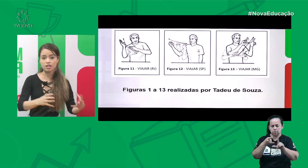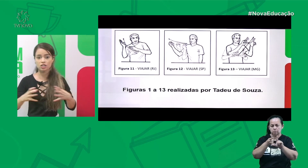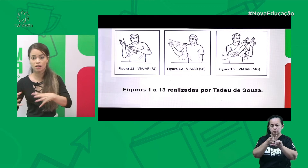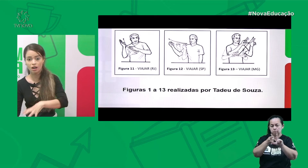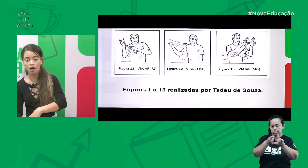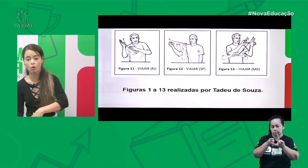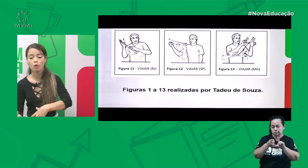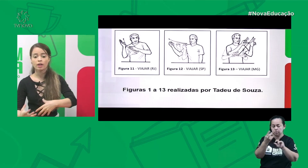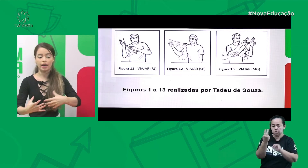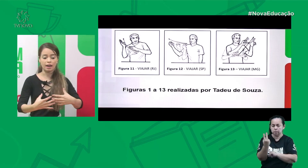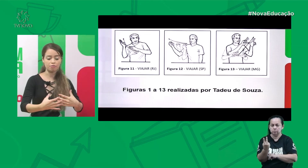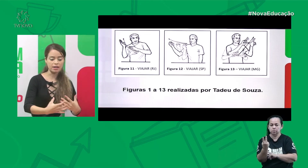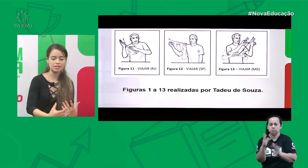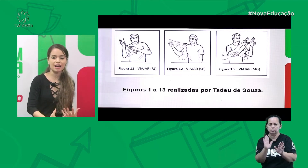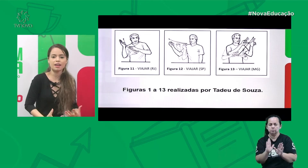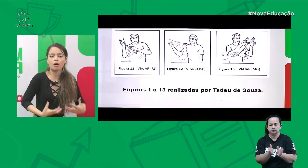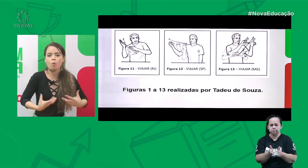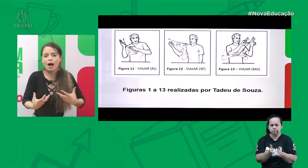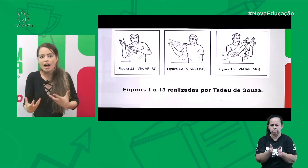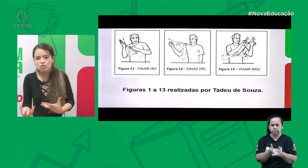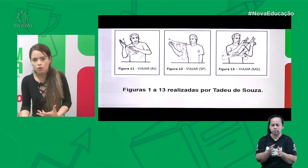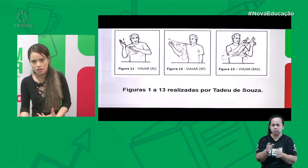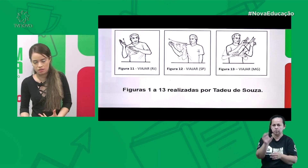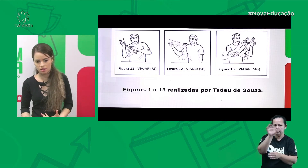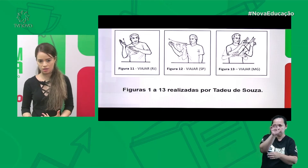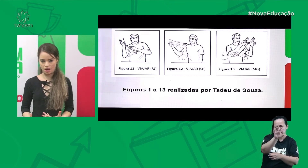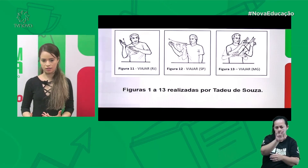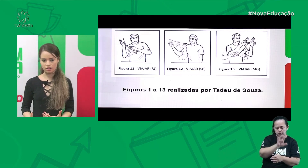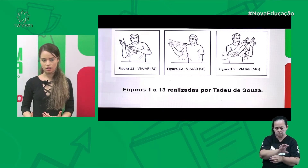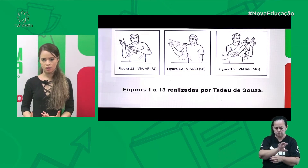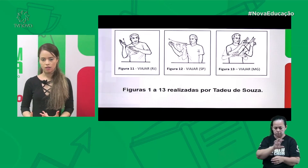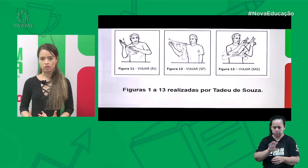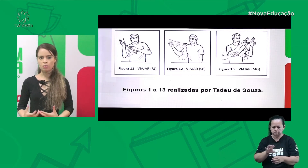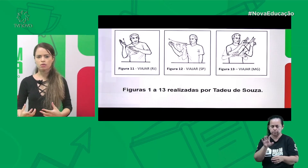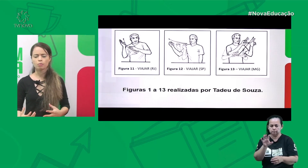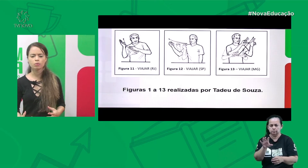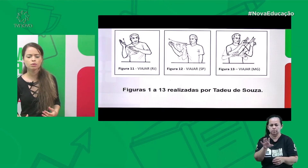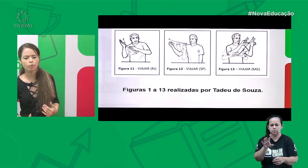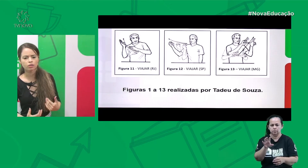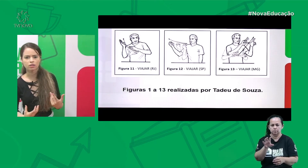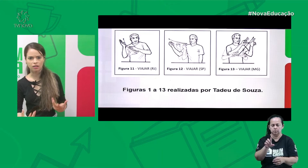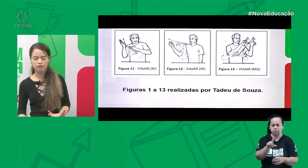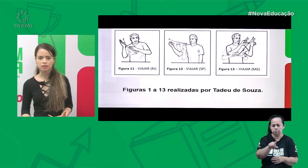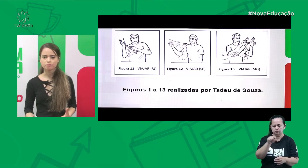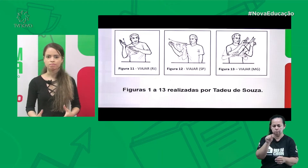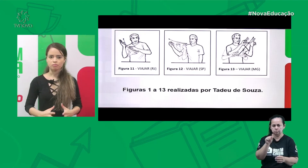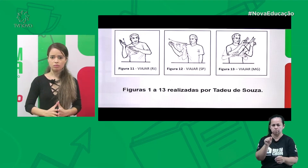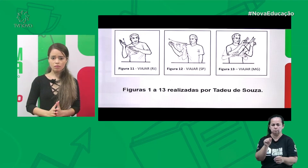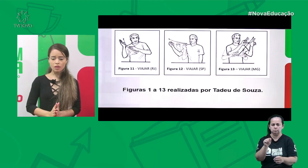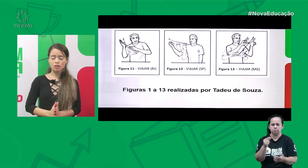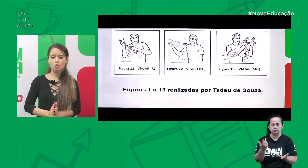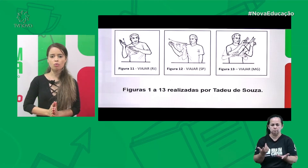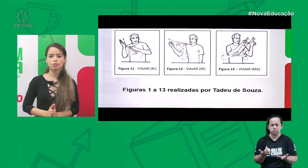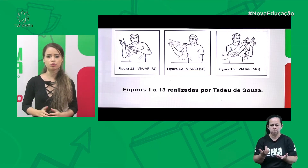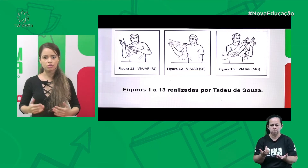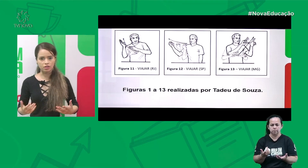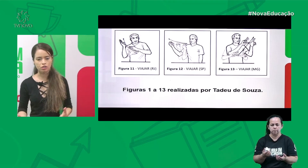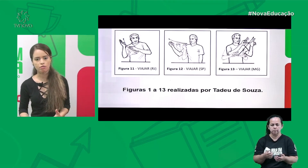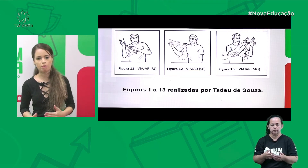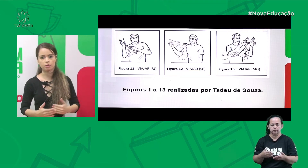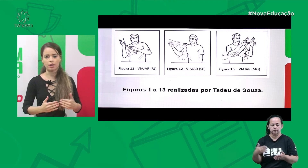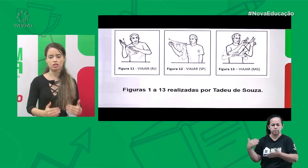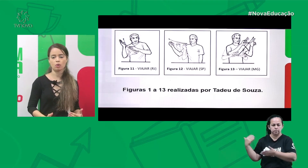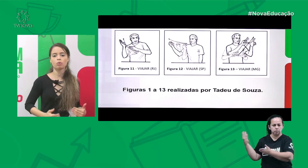cada região, ela vai se adequar à sua necessidade. Então, isso é muito importante. E eu convido